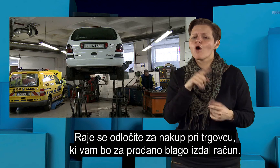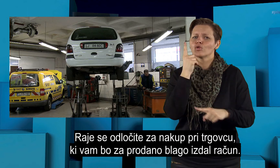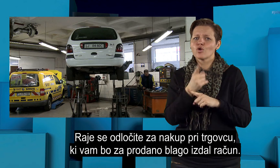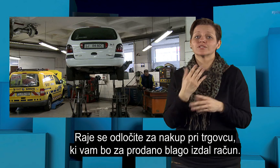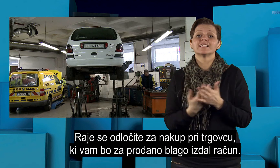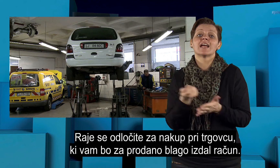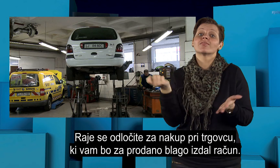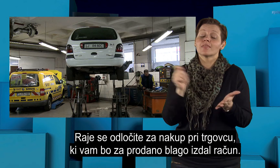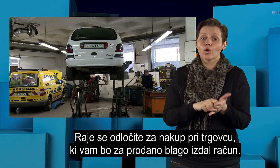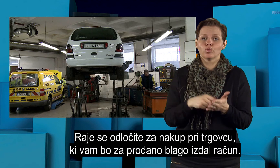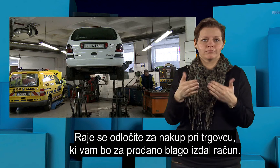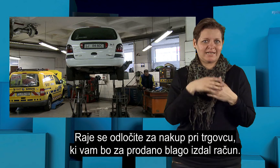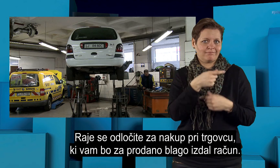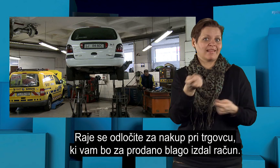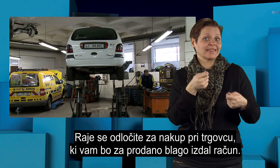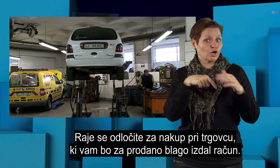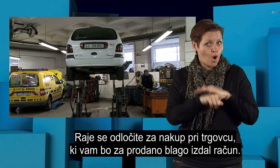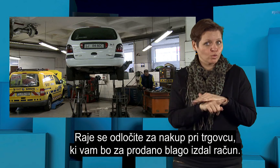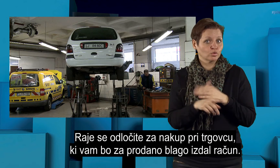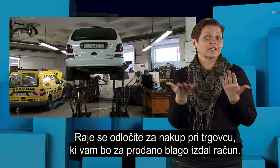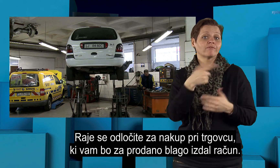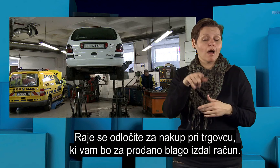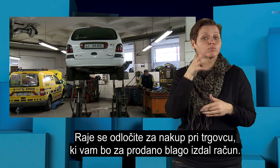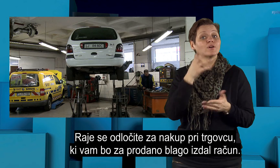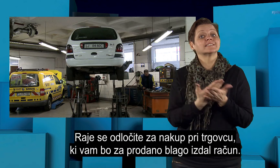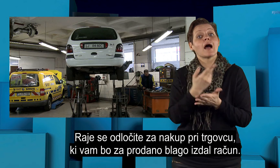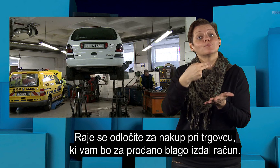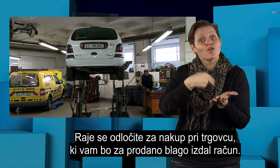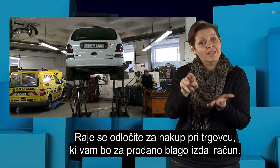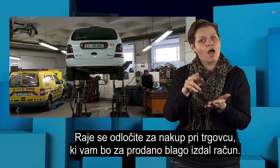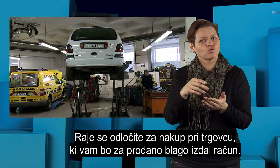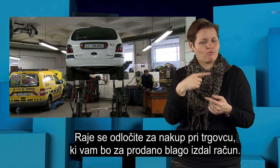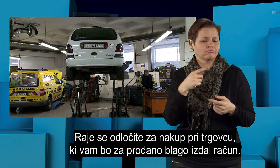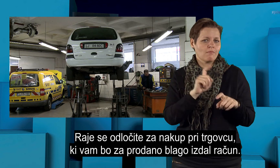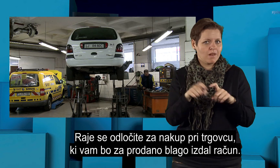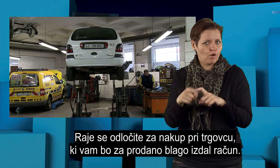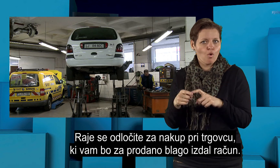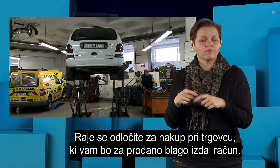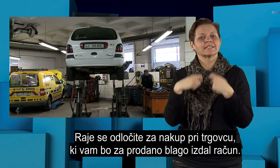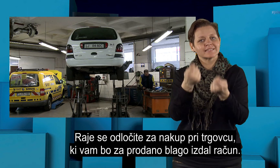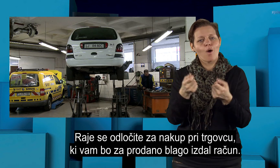Raje se odločite za nakup pri trgovcu, ki vam bo za prodano blago izdal račun.